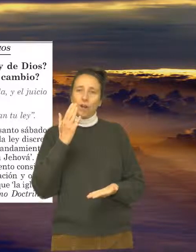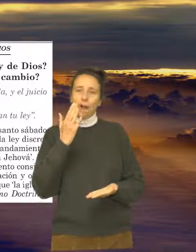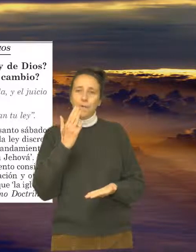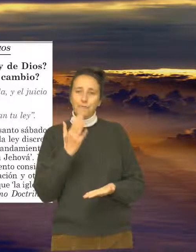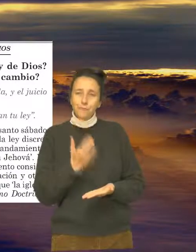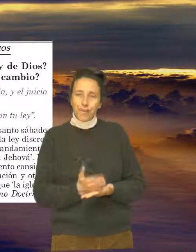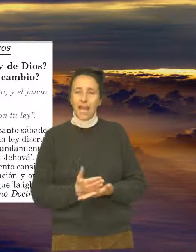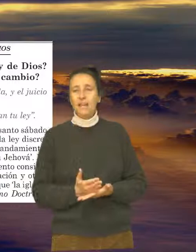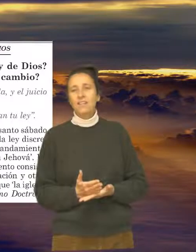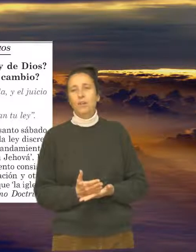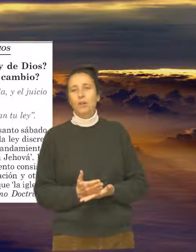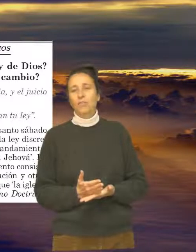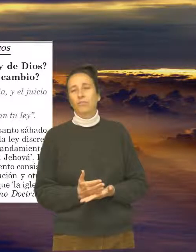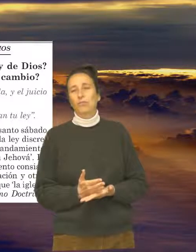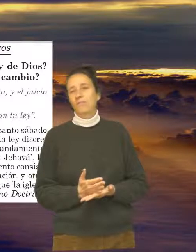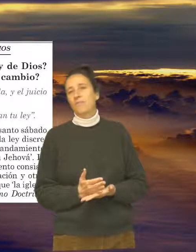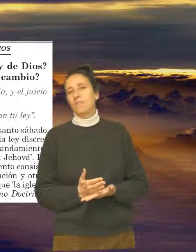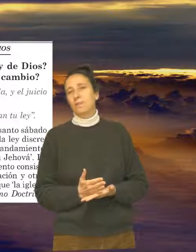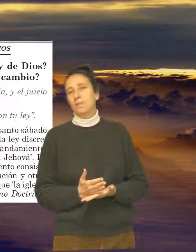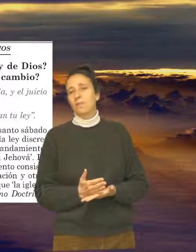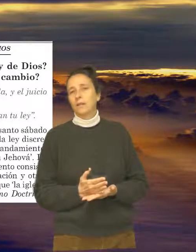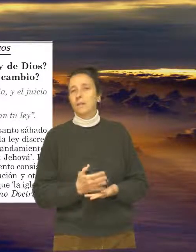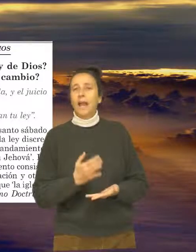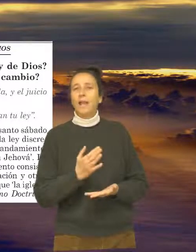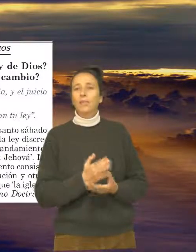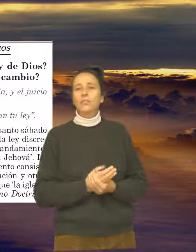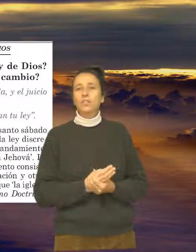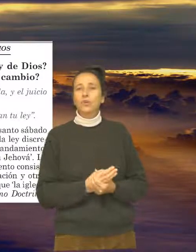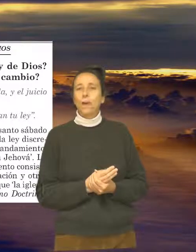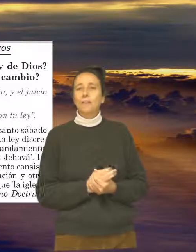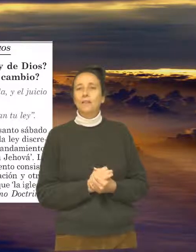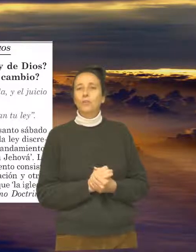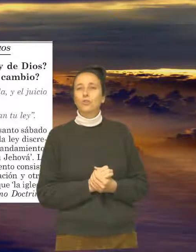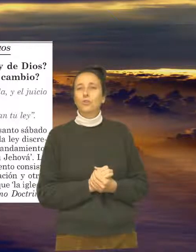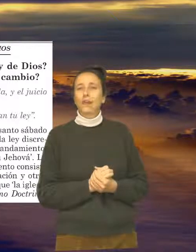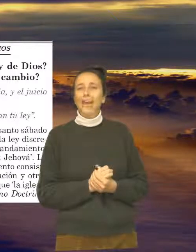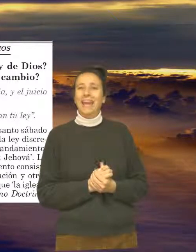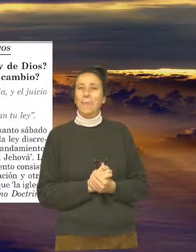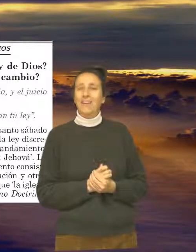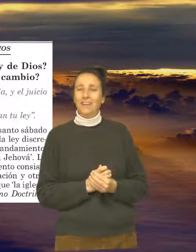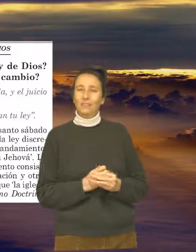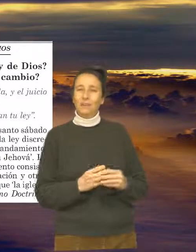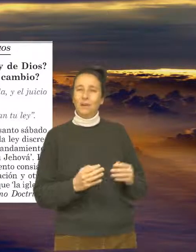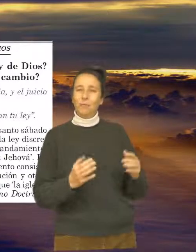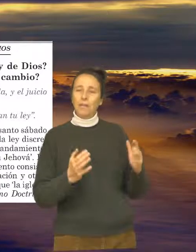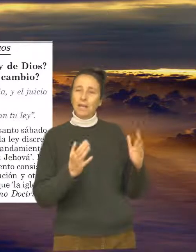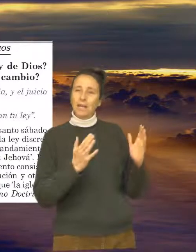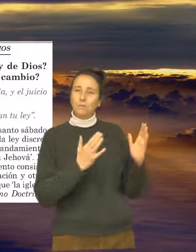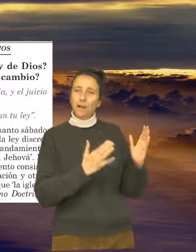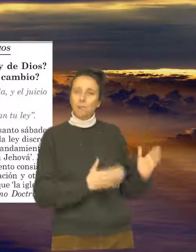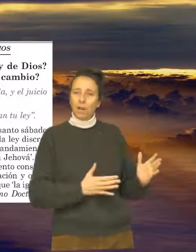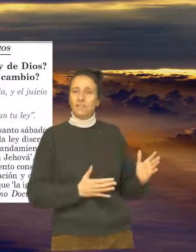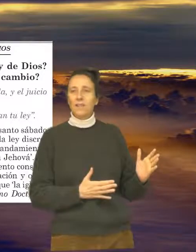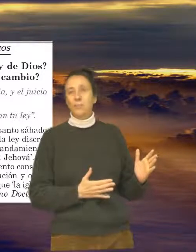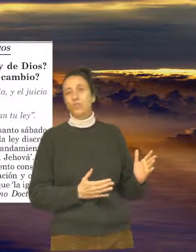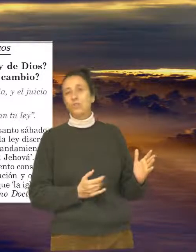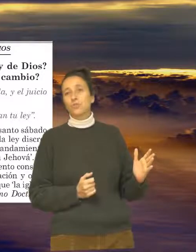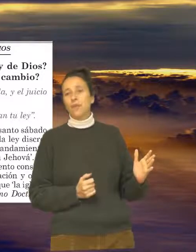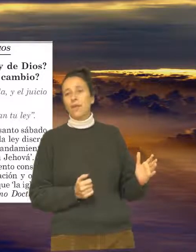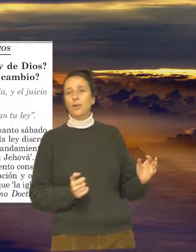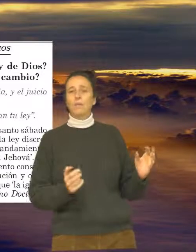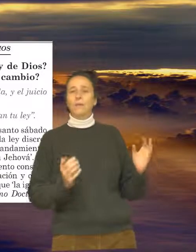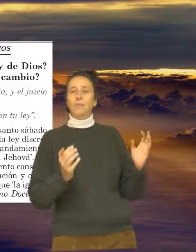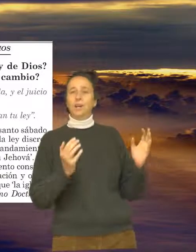que son fieles de corazón de vida y aquellos que solamente lo son en apariencia. Y recuerden las parábolas que